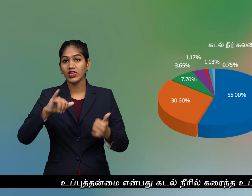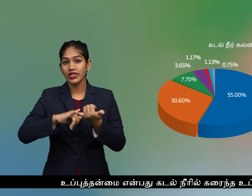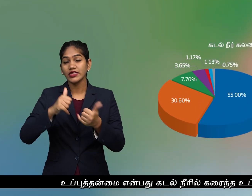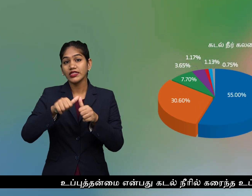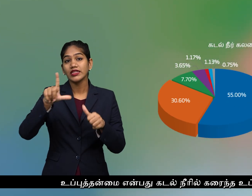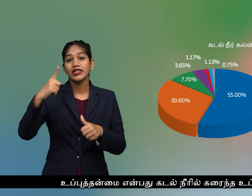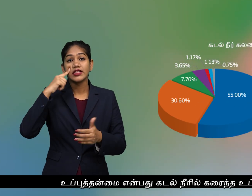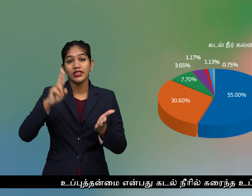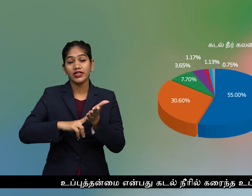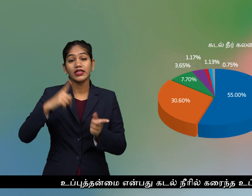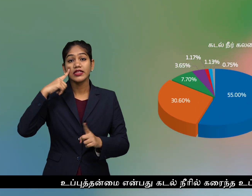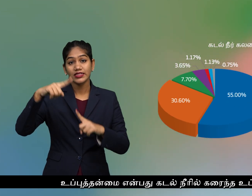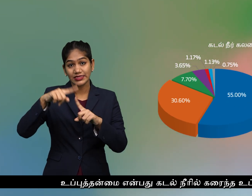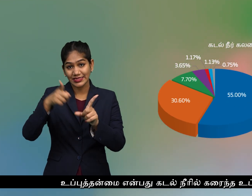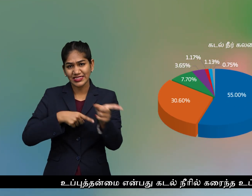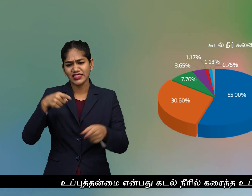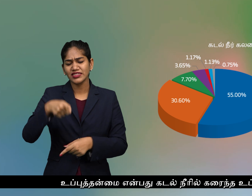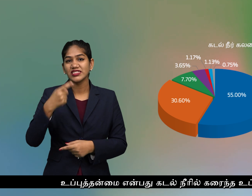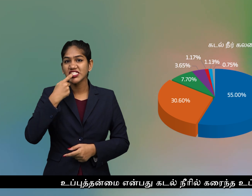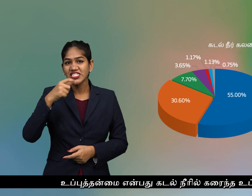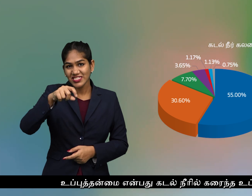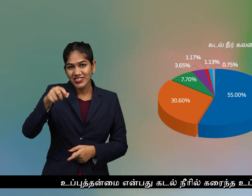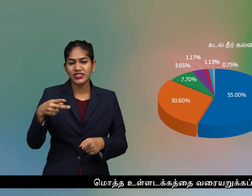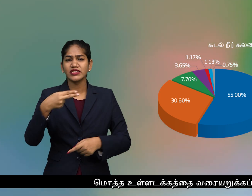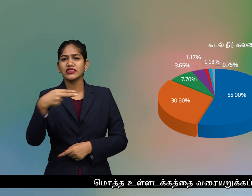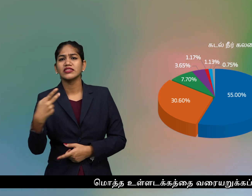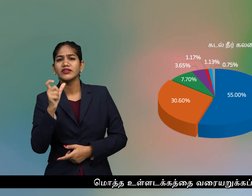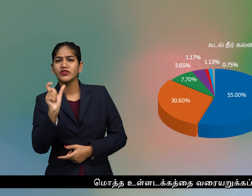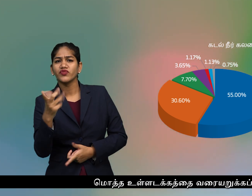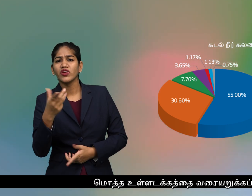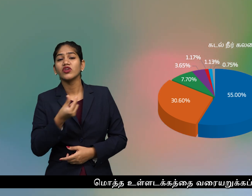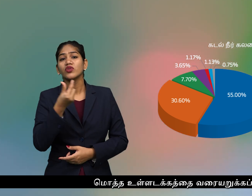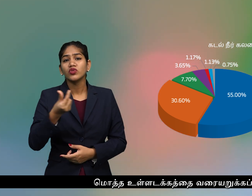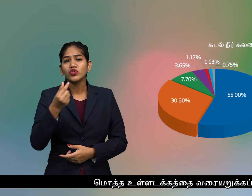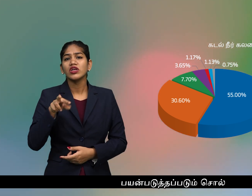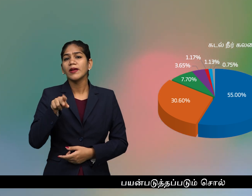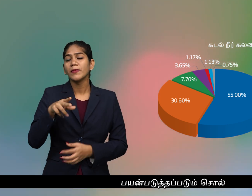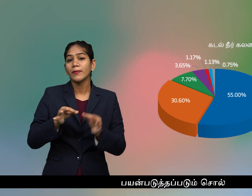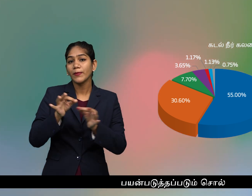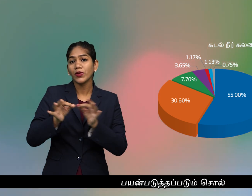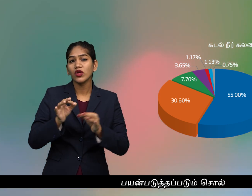உப்புத்தன்மை என்பது கடல் நீரில் கரைந்த உப்புகளின் மொத்த உள்ளடக்கத்தை வரையறுக்க பயன்படுத்தப்படும்